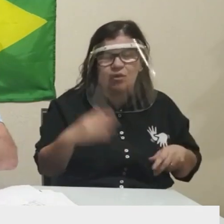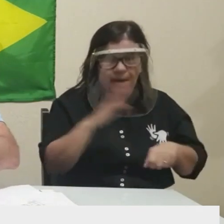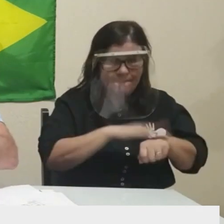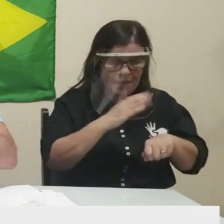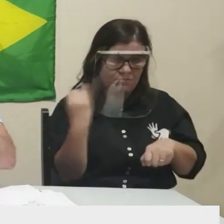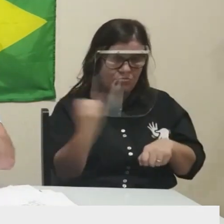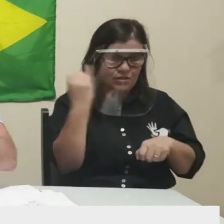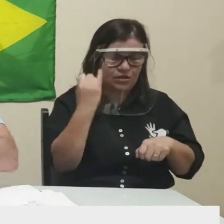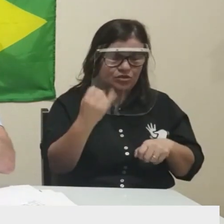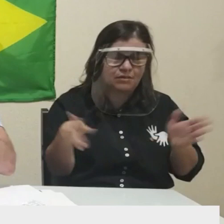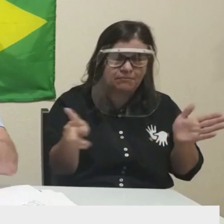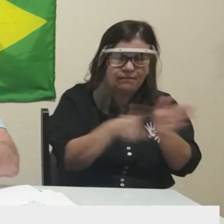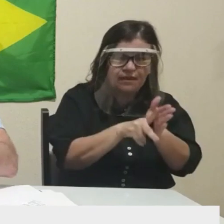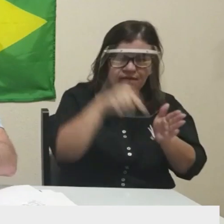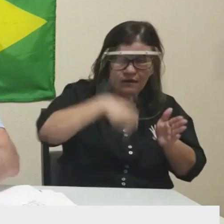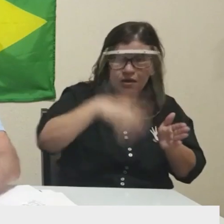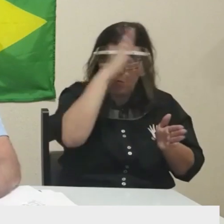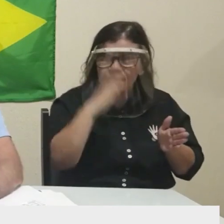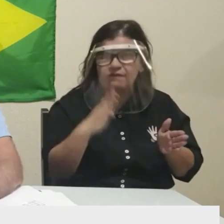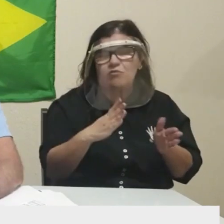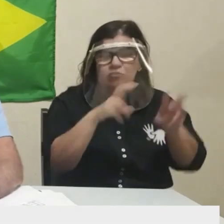aproximadamente 35